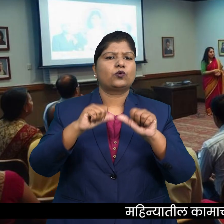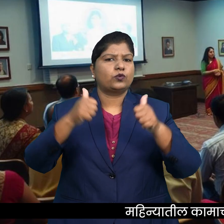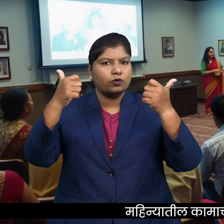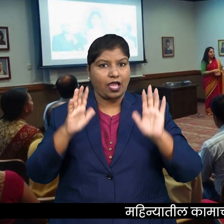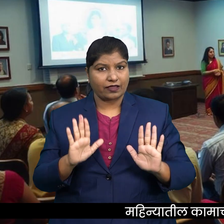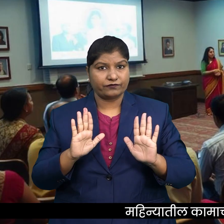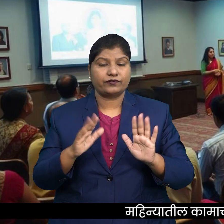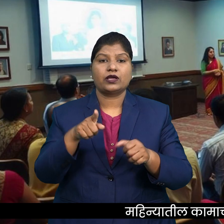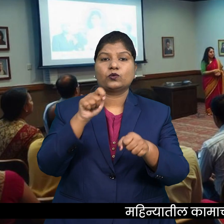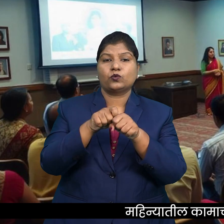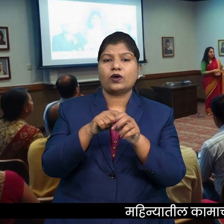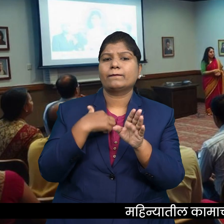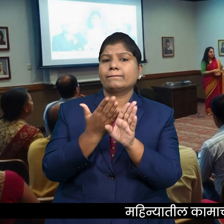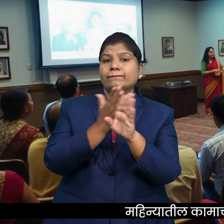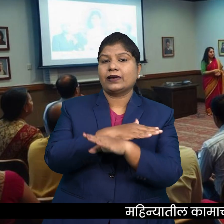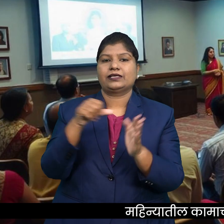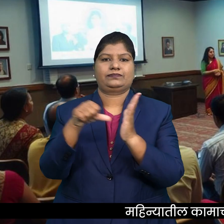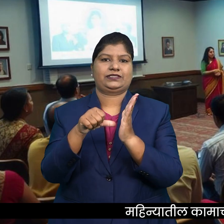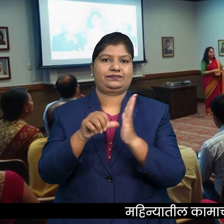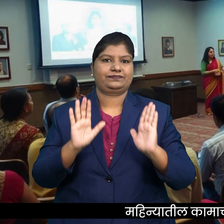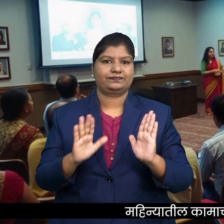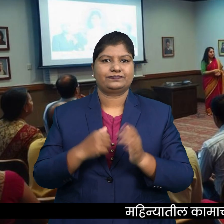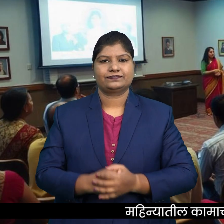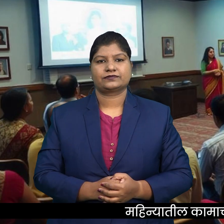कामाच्या प्रगतीबद्दल विचारतात.